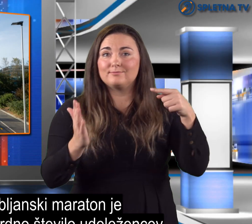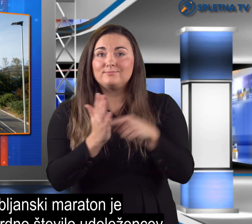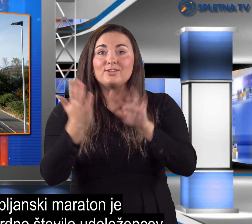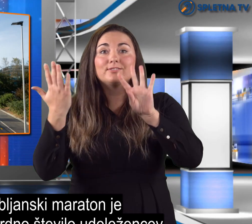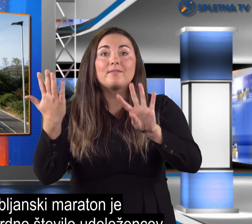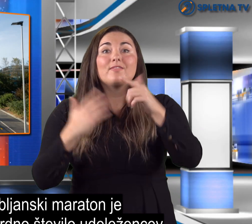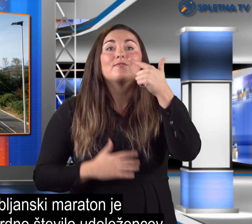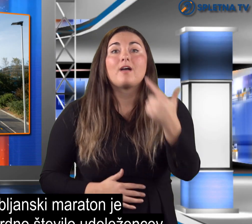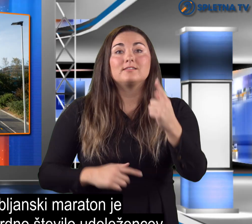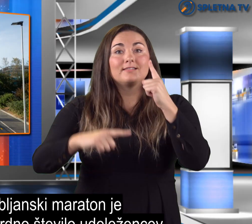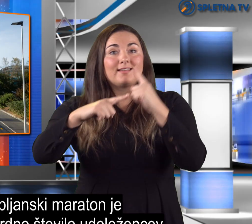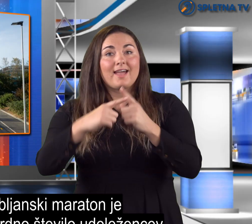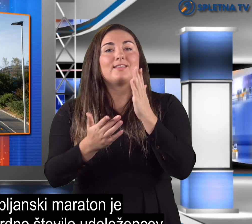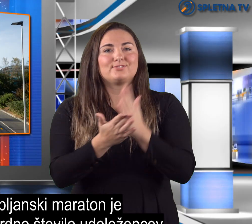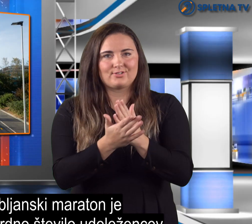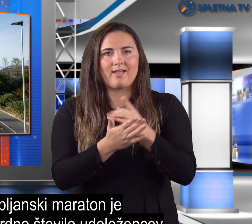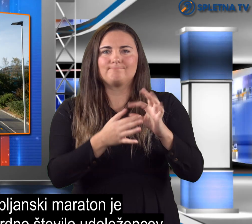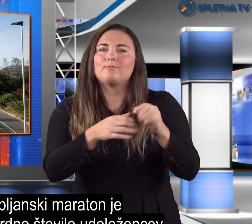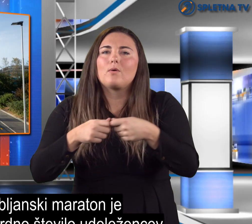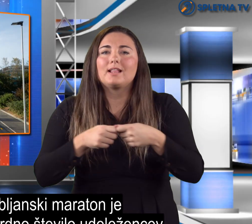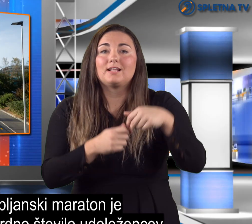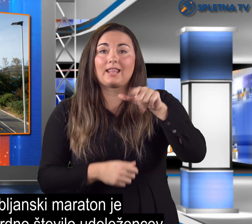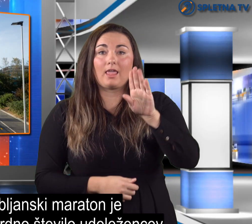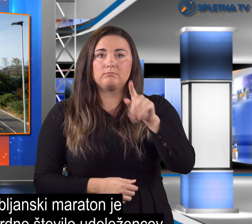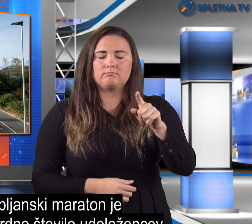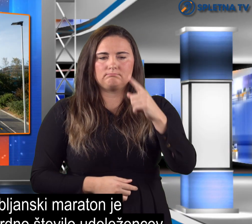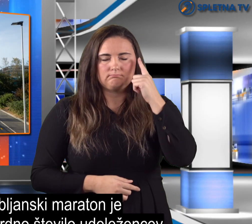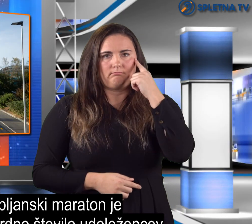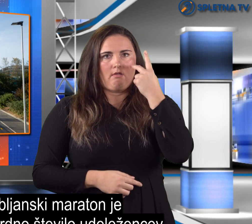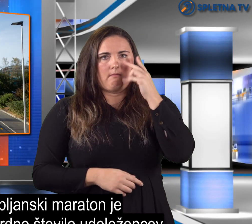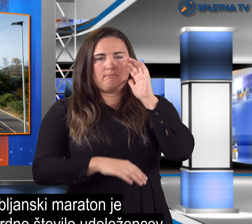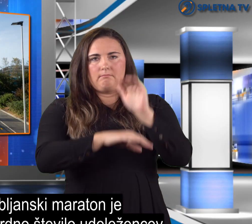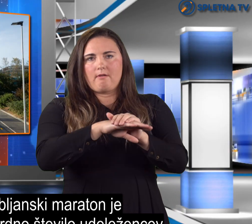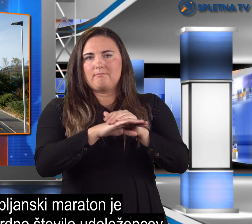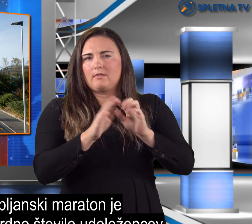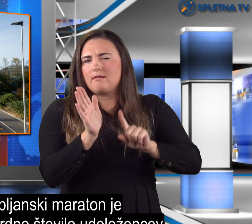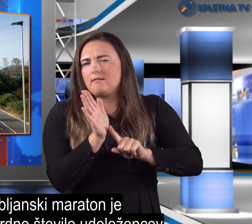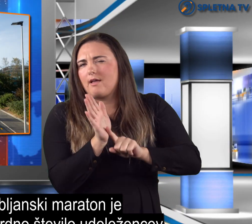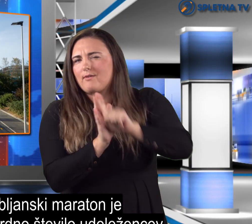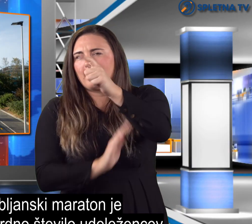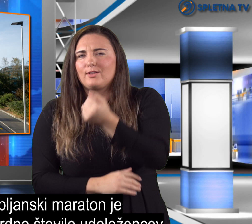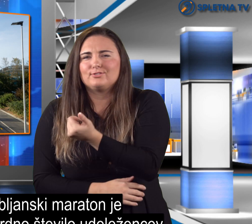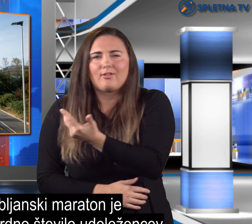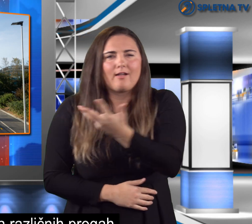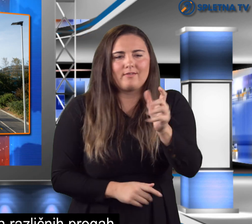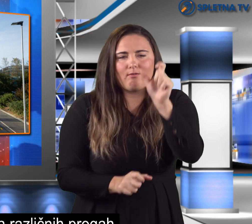29. NLB Ljubljanski maraton je zaznamovalo rekordno število udeležencev in rekordi na različnih